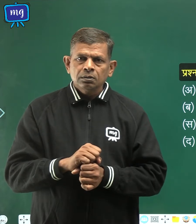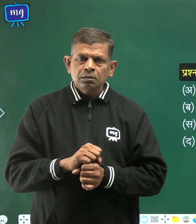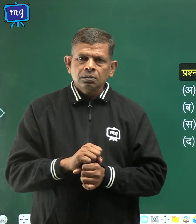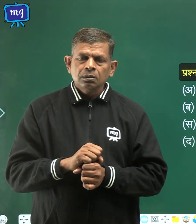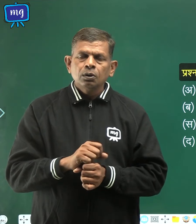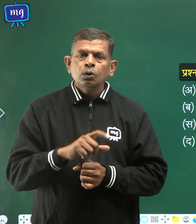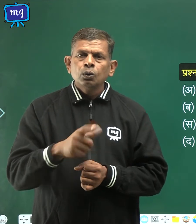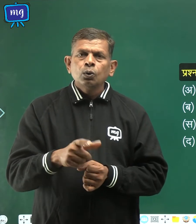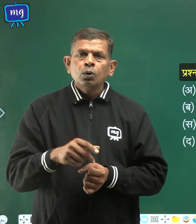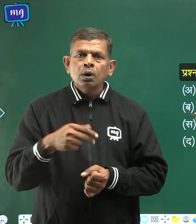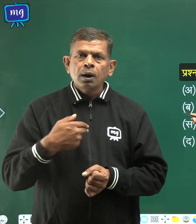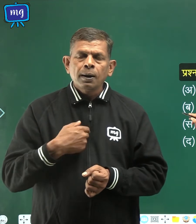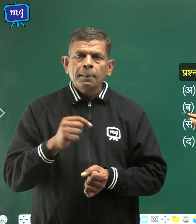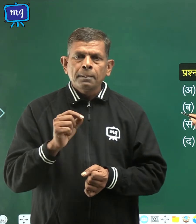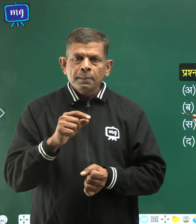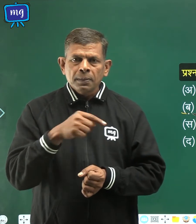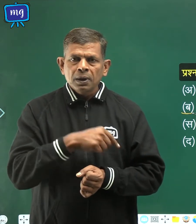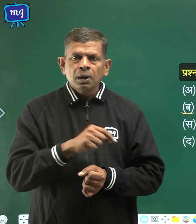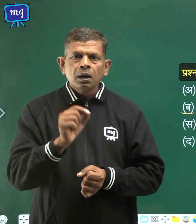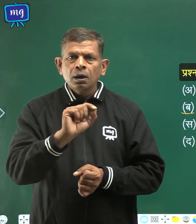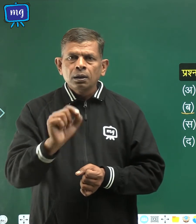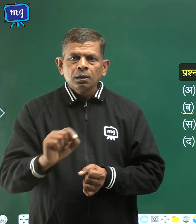तो हम यहां लिखेंगे